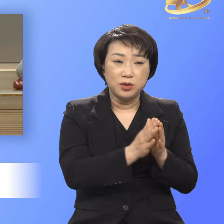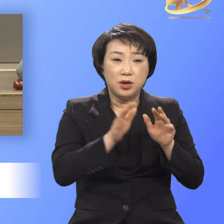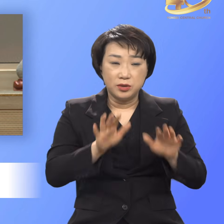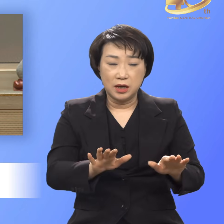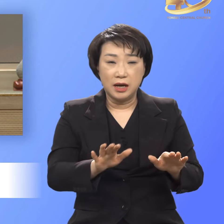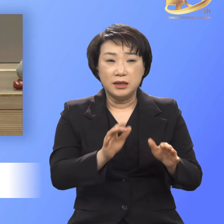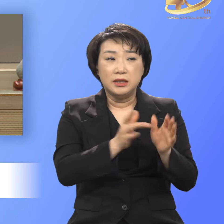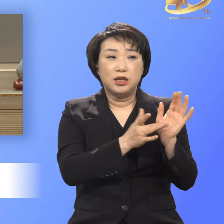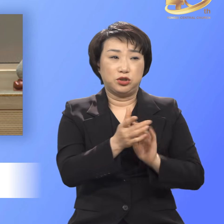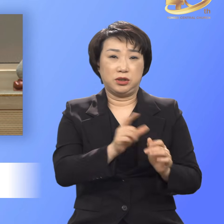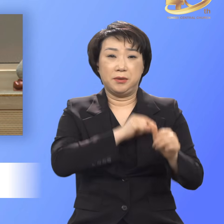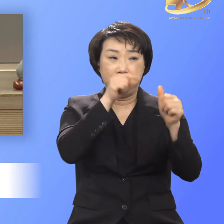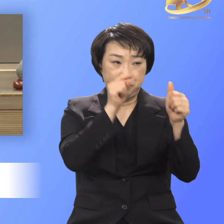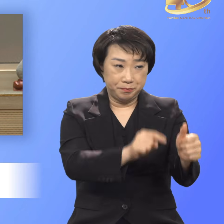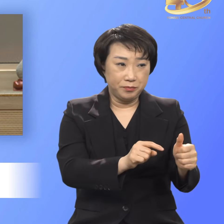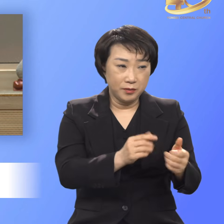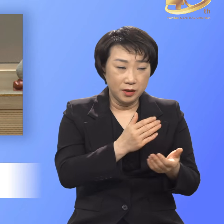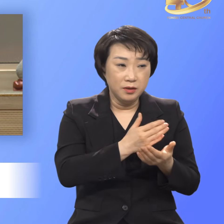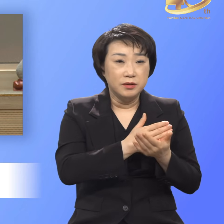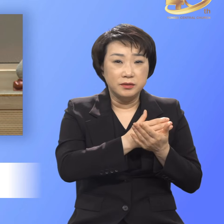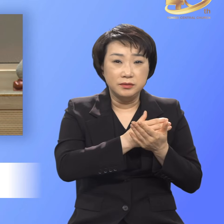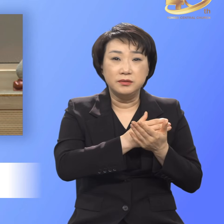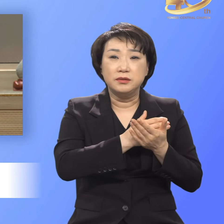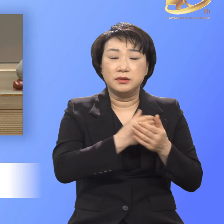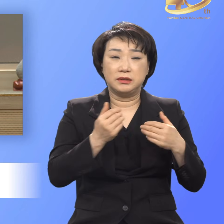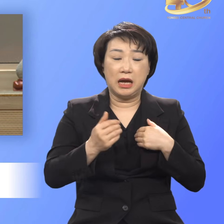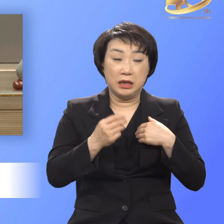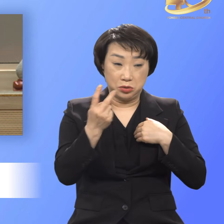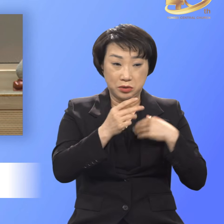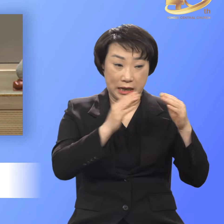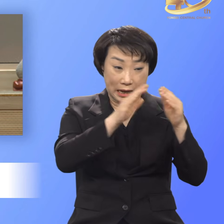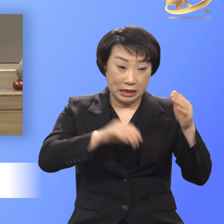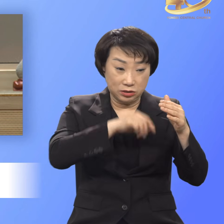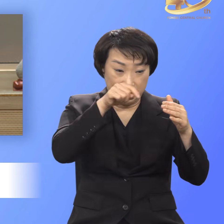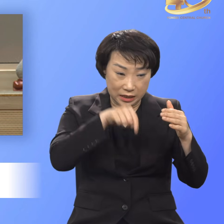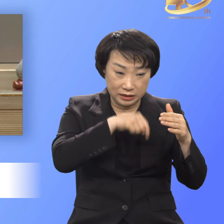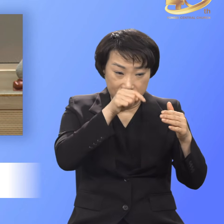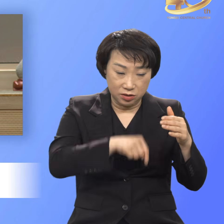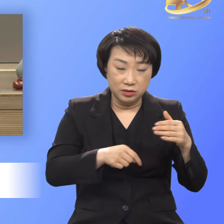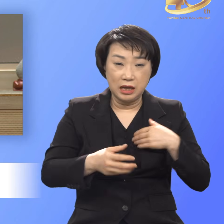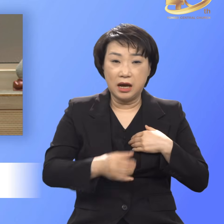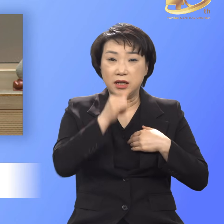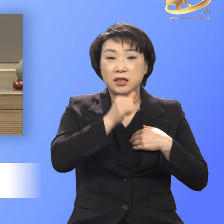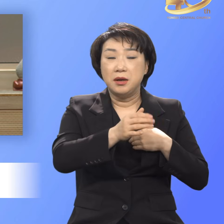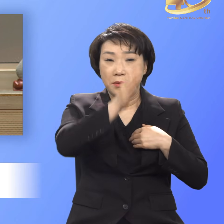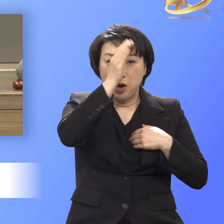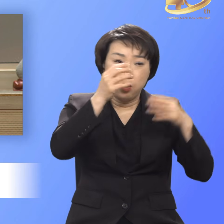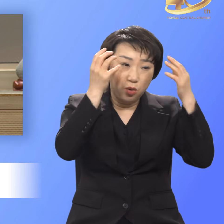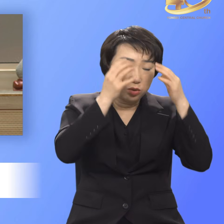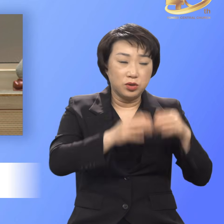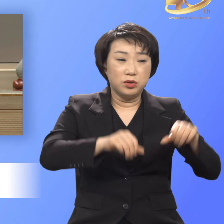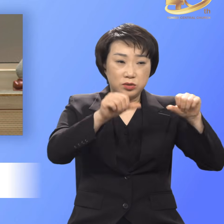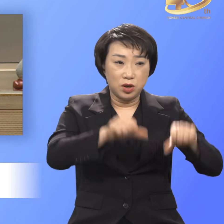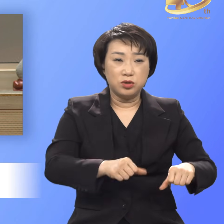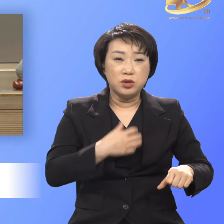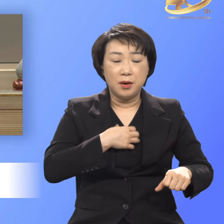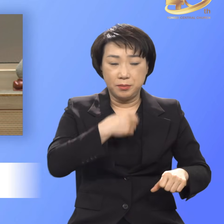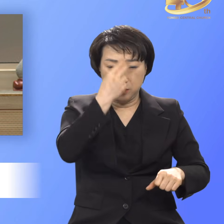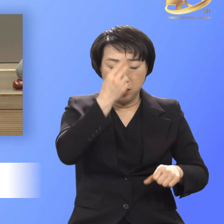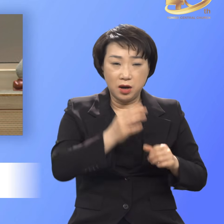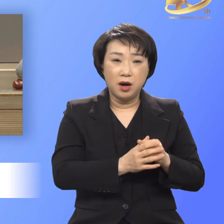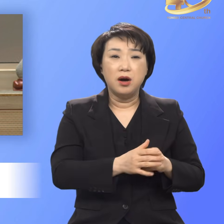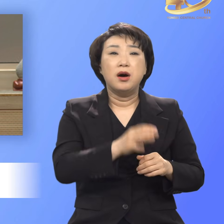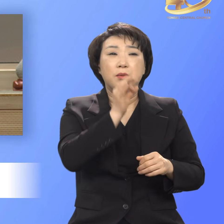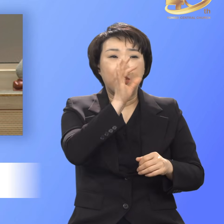시간 나사렛 예수님의 이름으로 명하노니 나와 내 가정에서 내게 있는 질병과 고통과 저주와